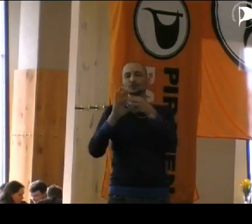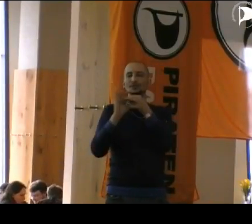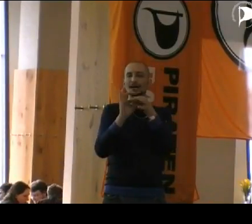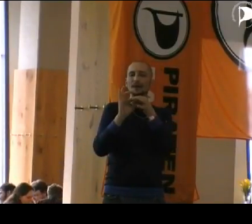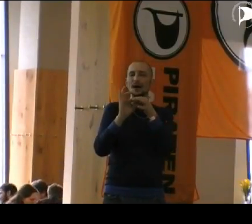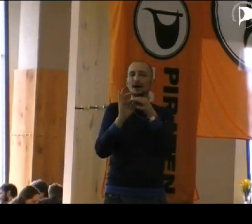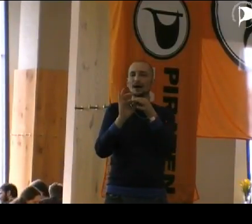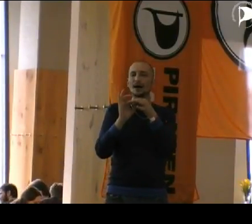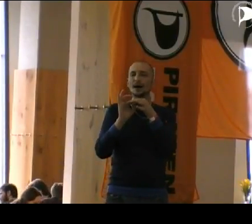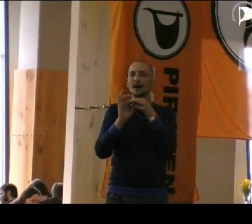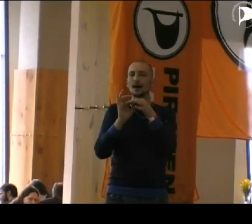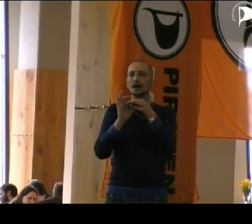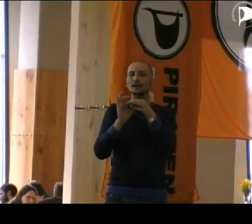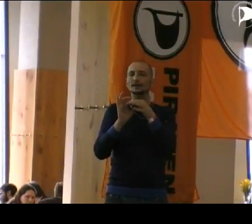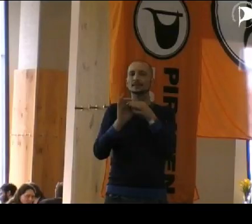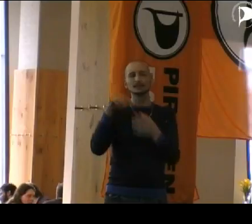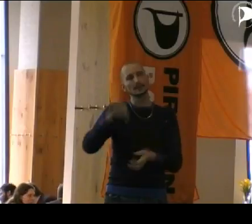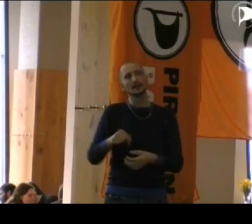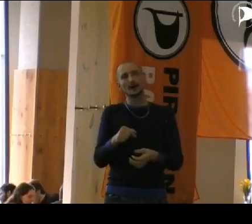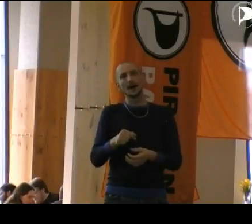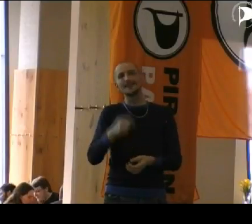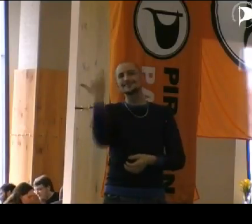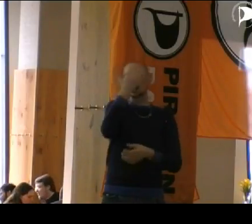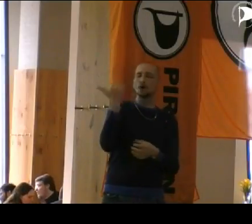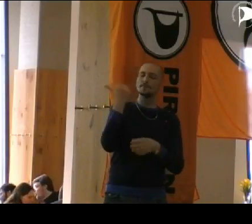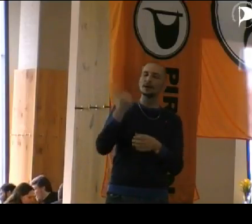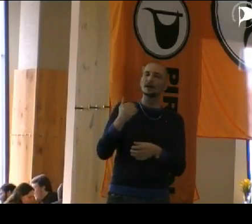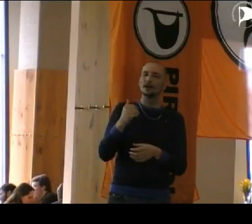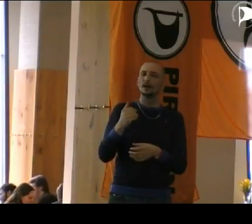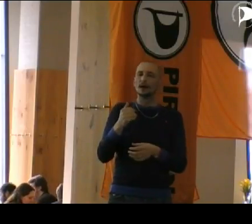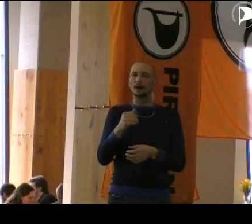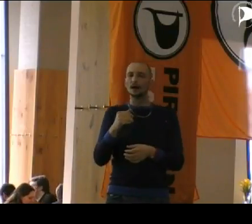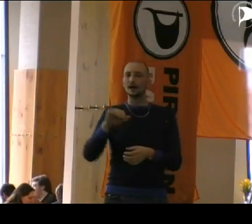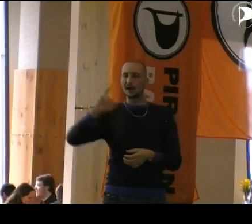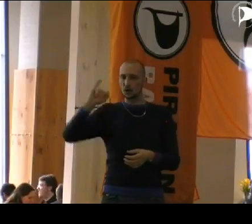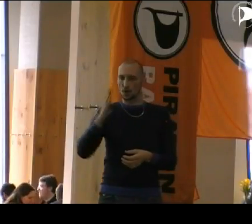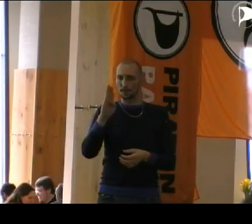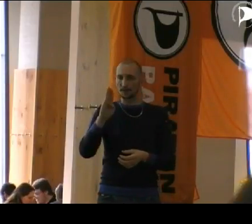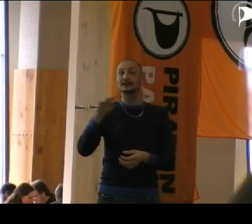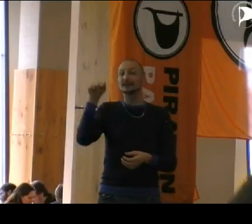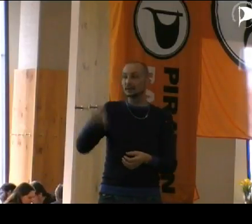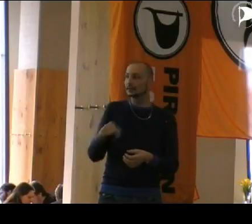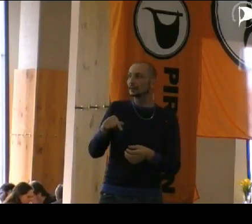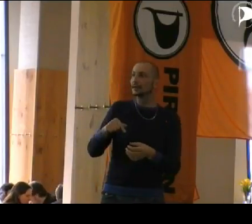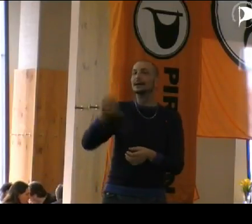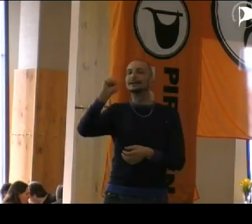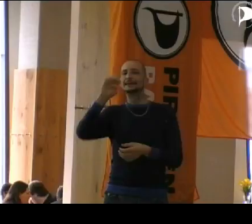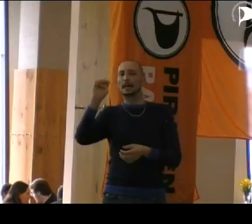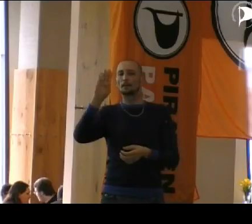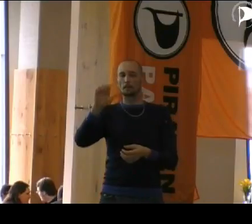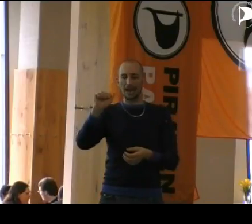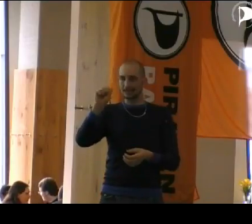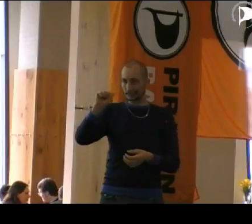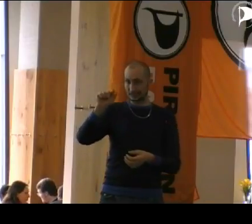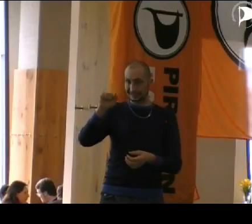schlagen vor links einträge und bastian schulz fahren sie dazu gesagt die ich jetzt gleich wieder